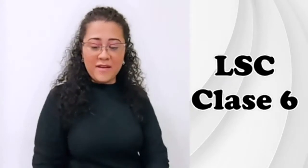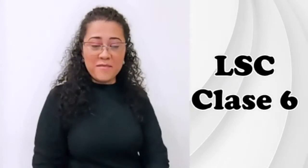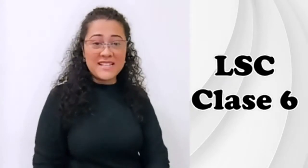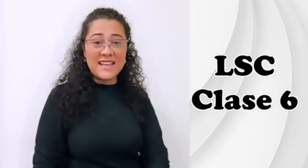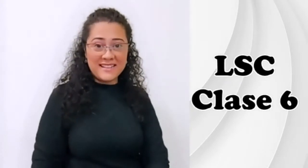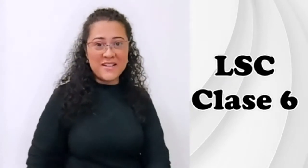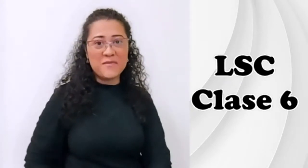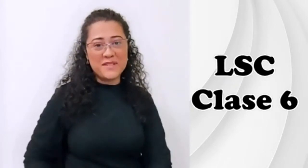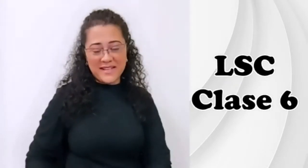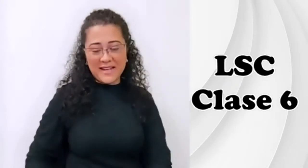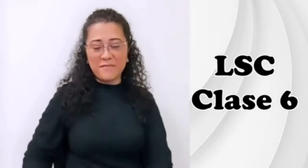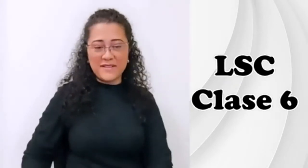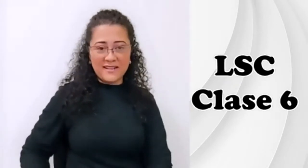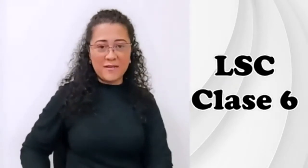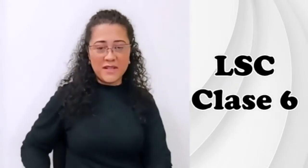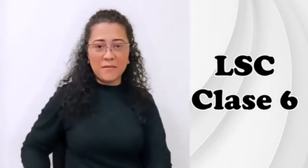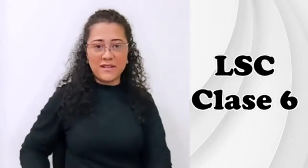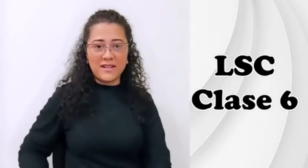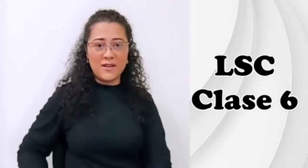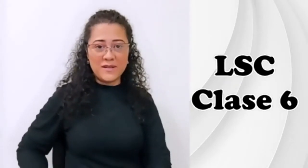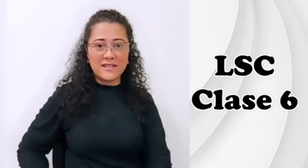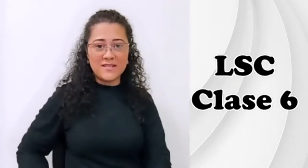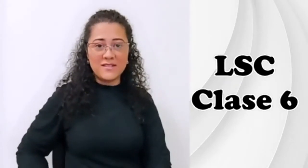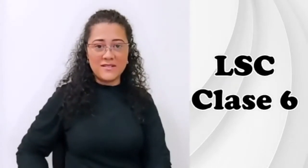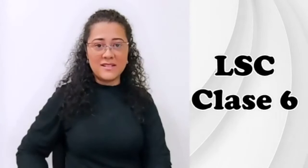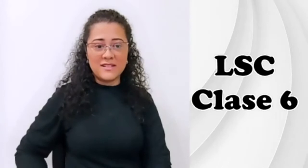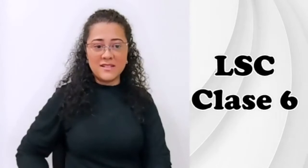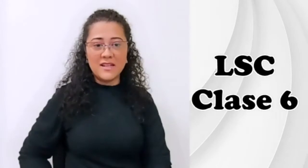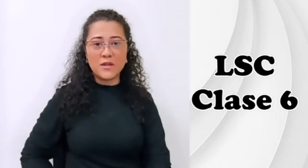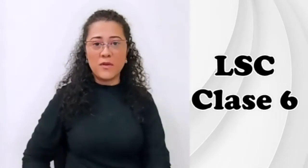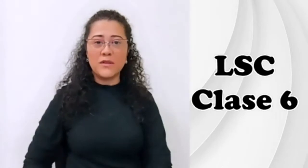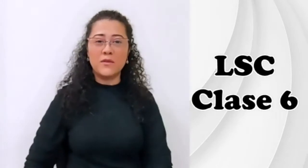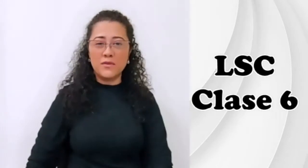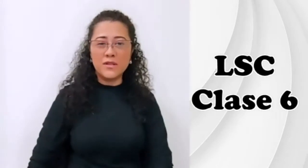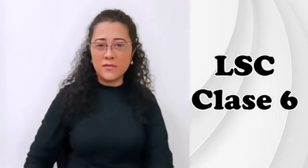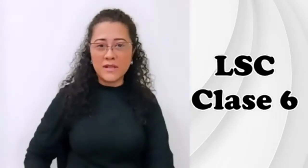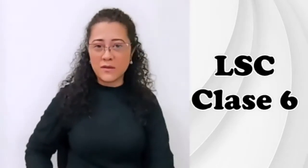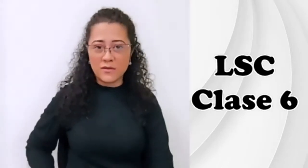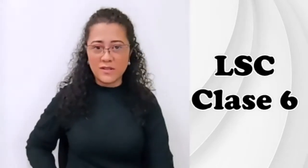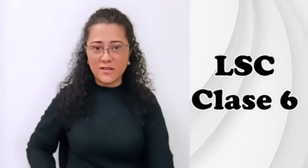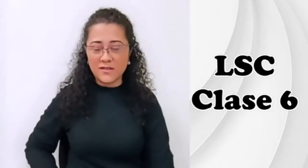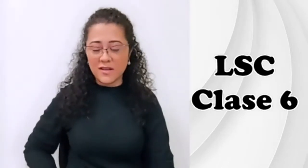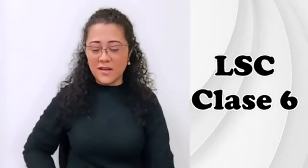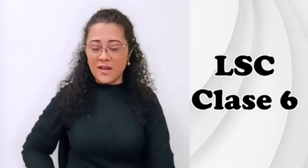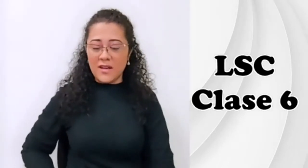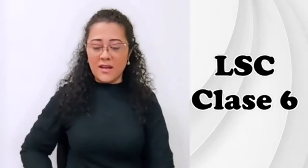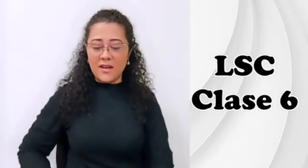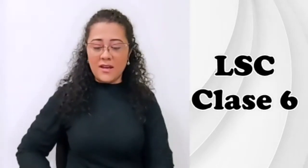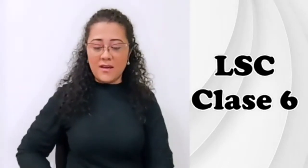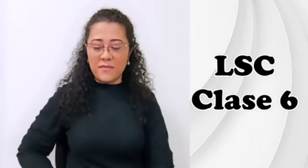Más adelante vamos a empezar también a aprender algunas canciones sencillas, como algunos himnos más conocidos, pero